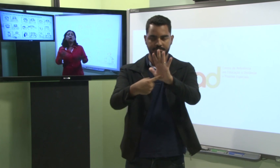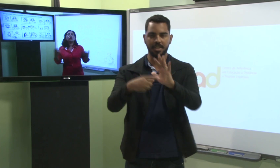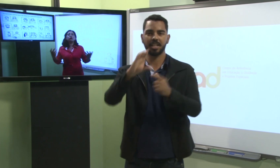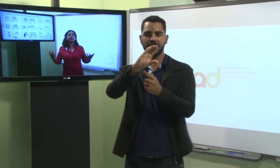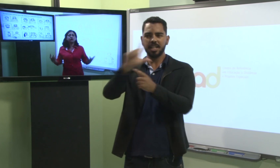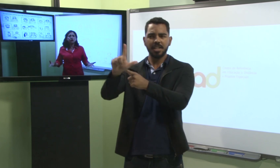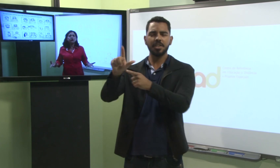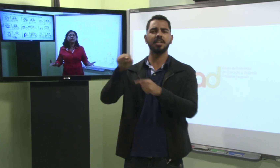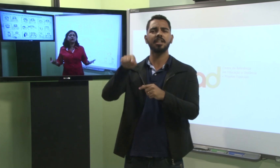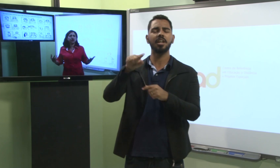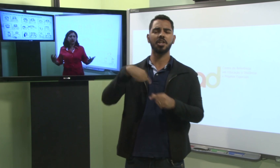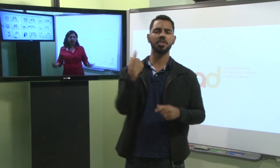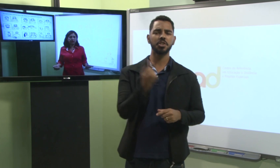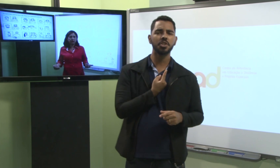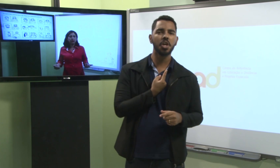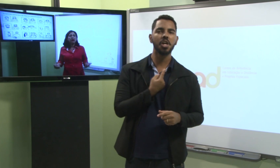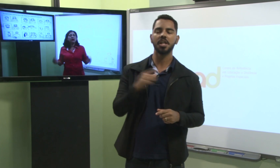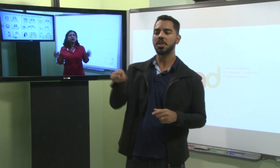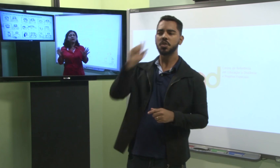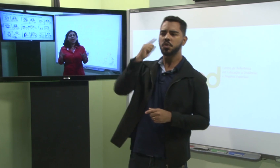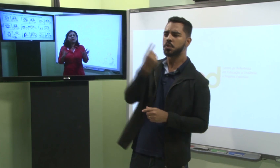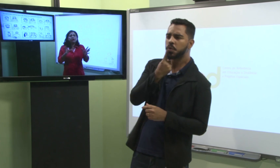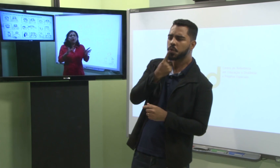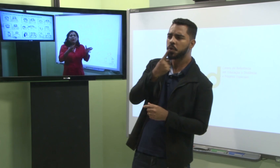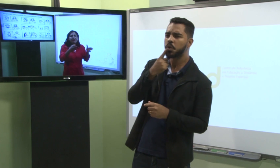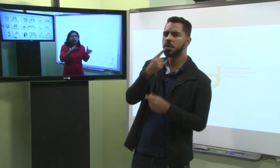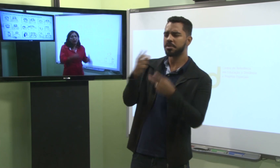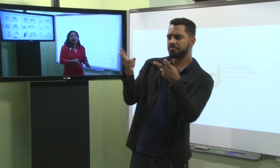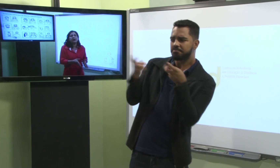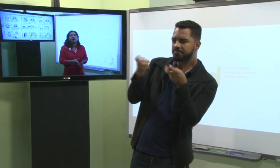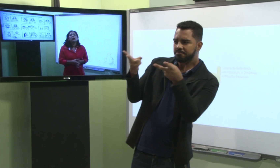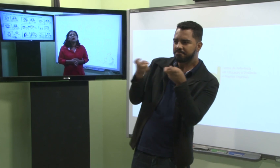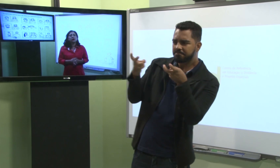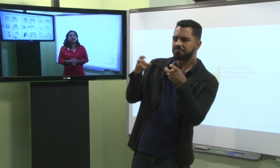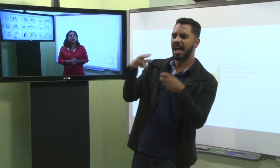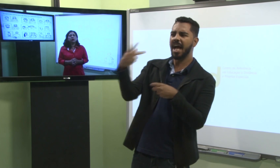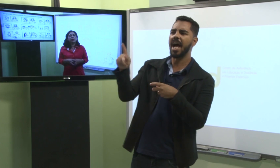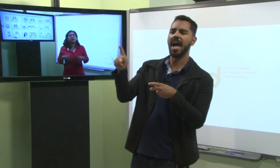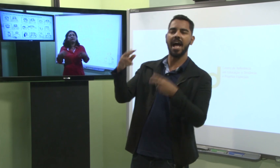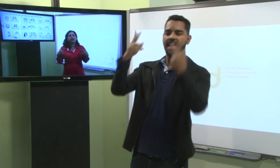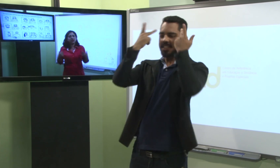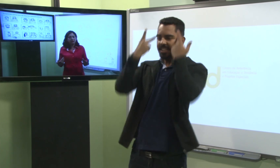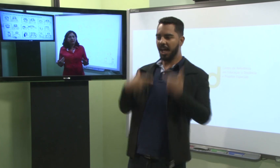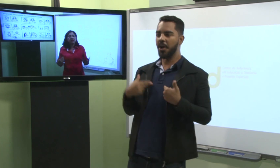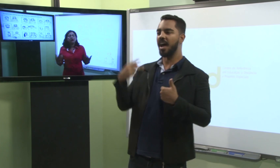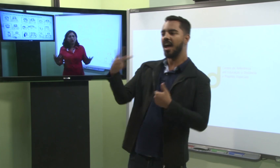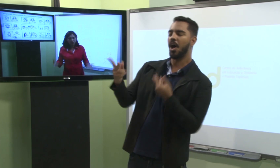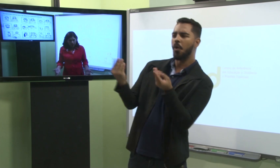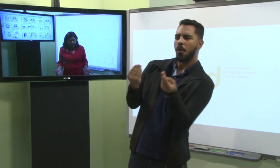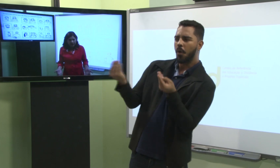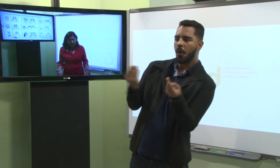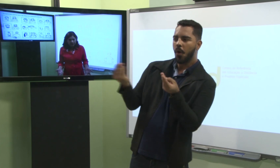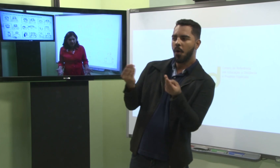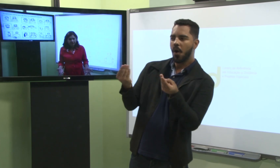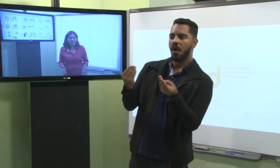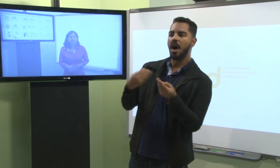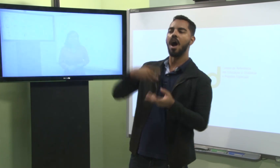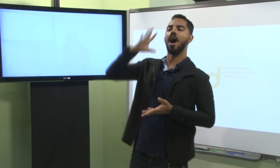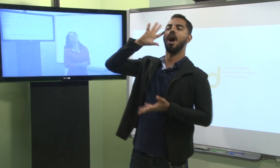observar como os surdos os utilizam e usá-los de forma adequada, contribuindo para uma efetiva